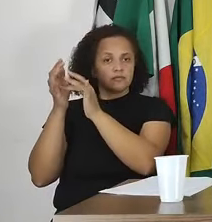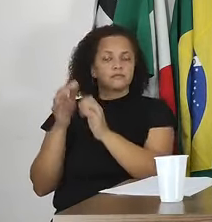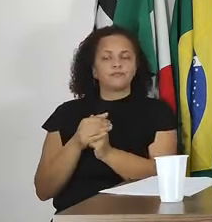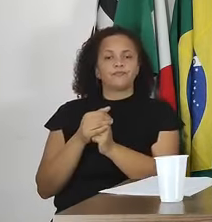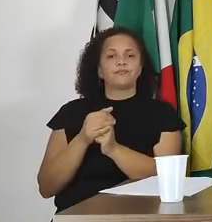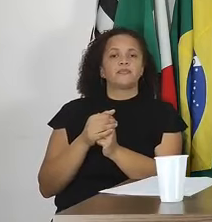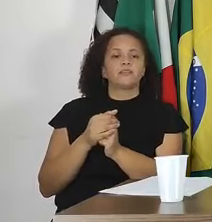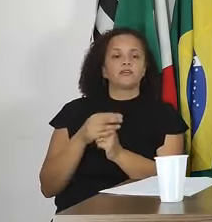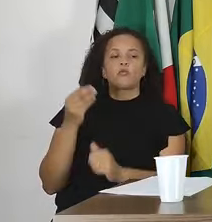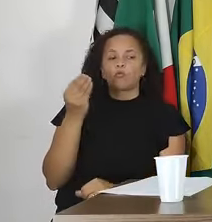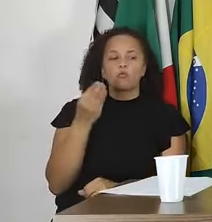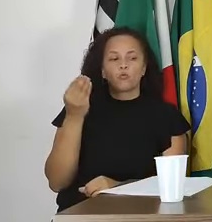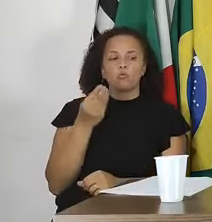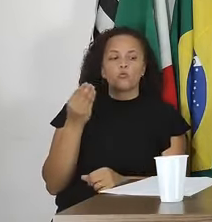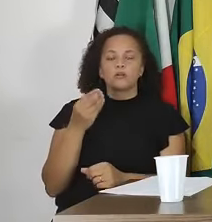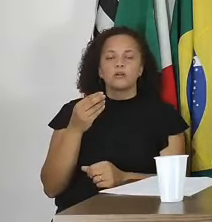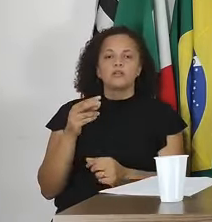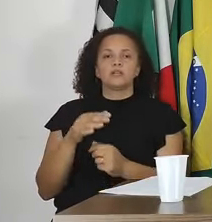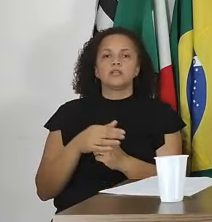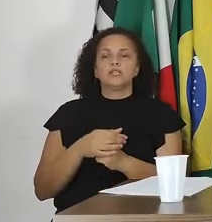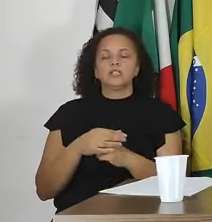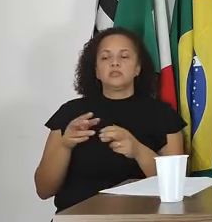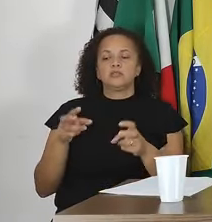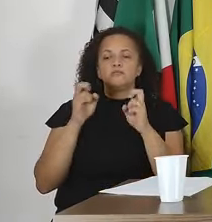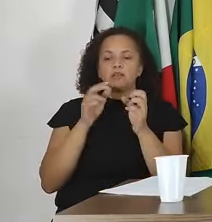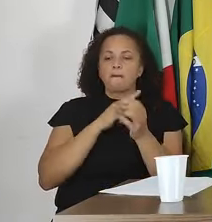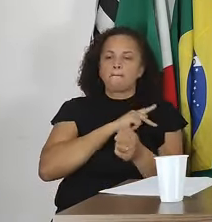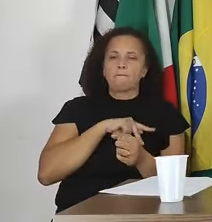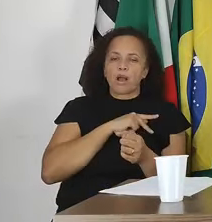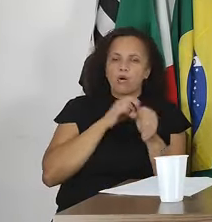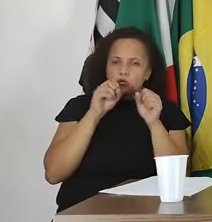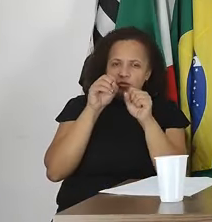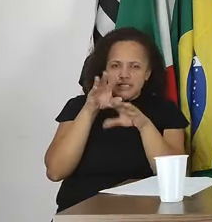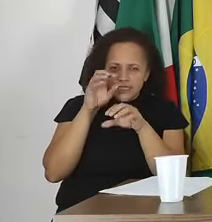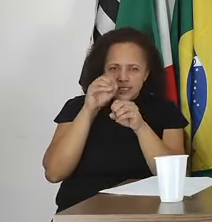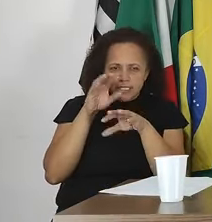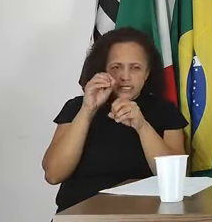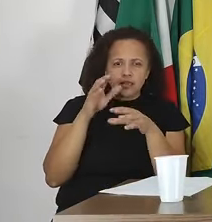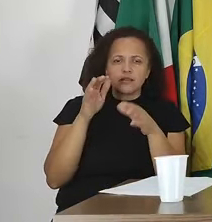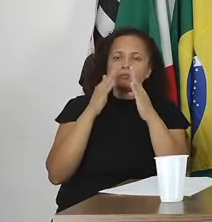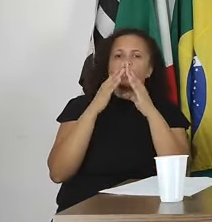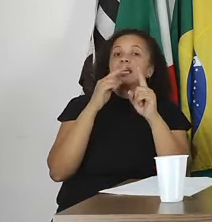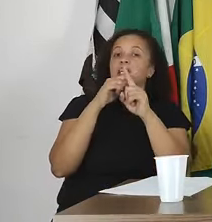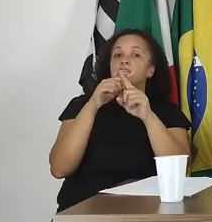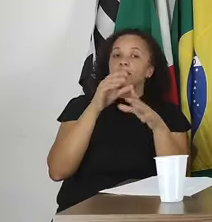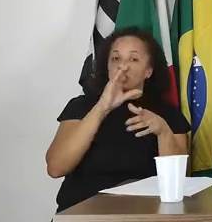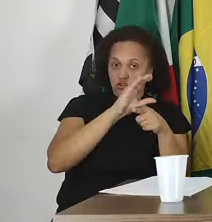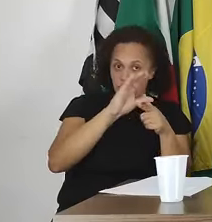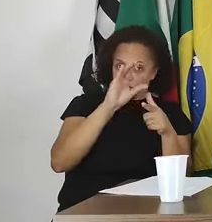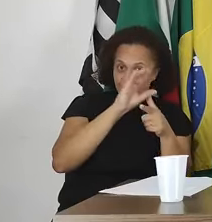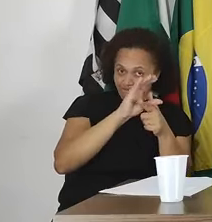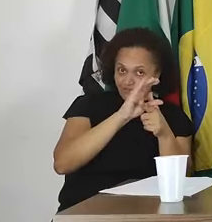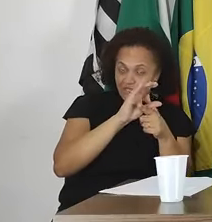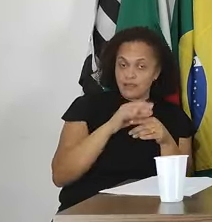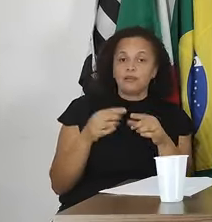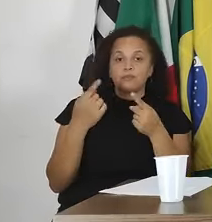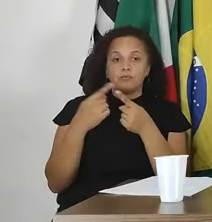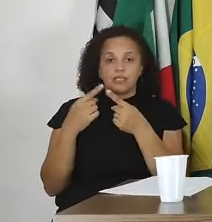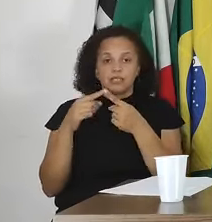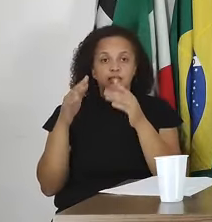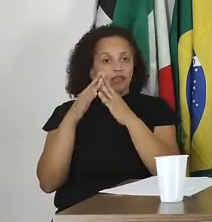eu vejo essa palavra, Paulo orientando aquela igreja de Coríntios, porque era uma igreja problemática. É que